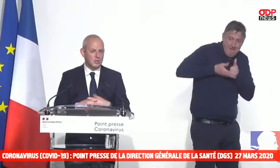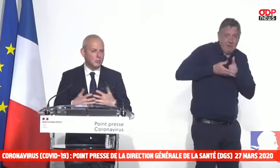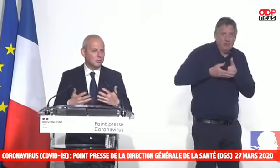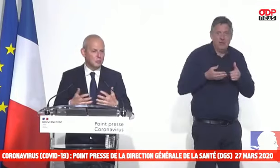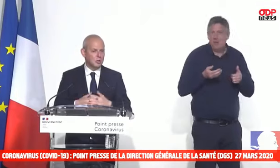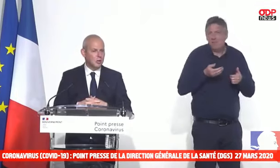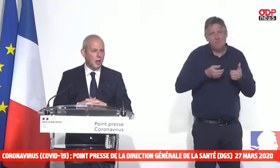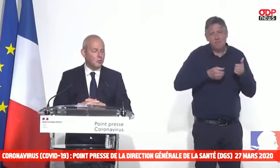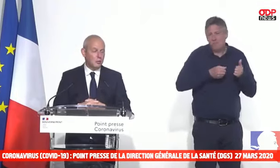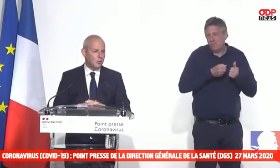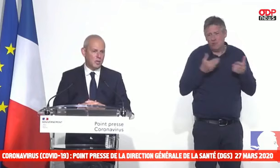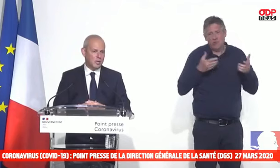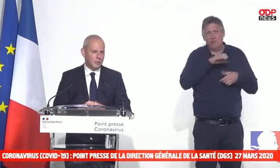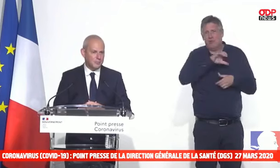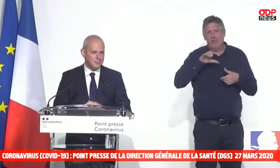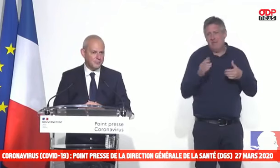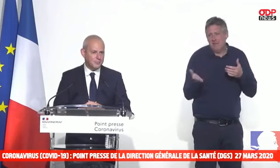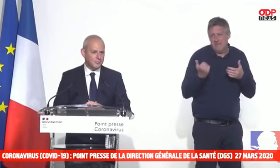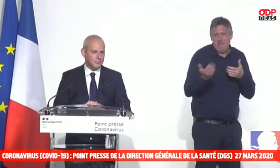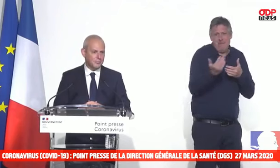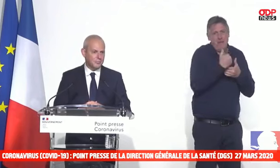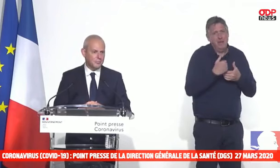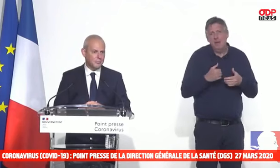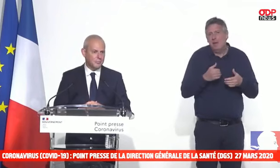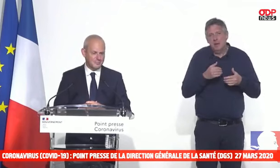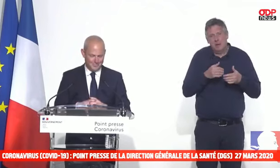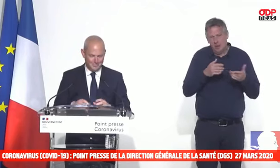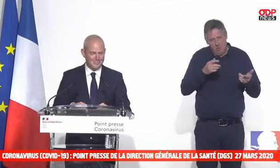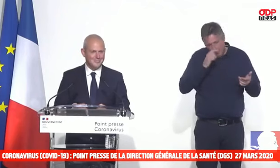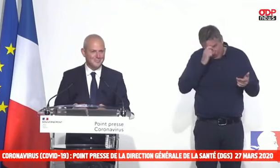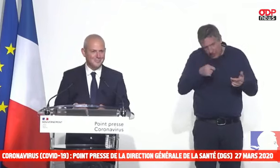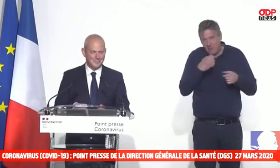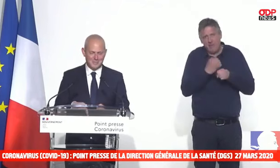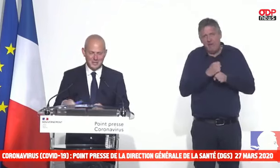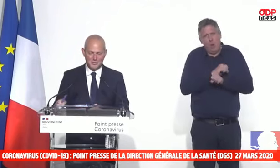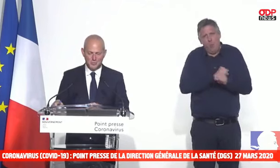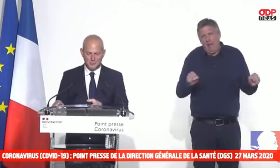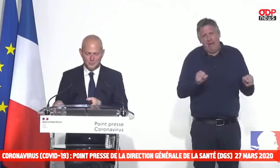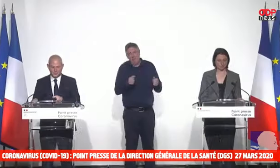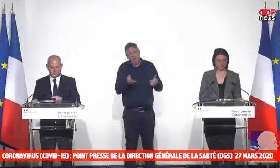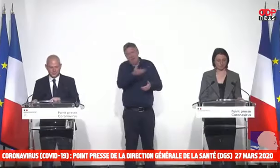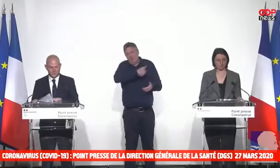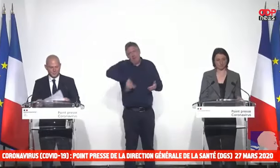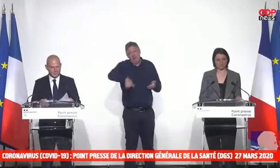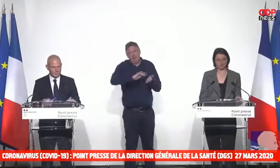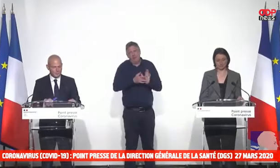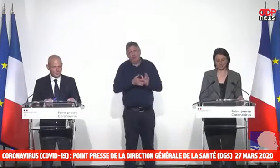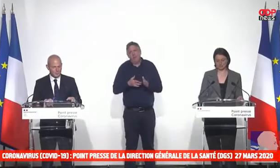jours et qui sont absolument remarquables. C'était la dernière question. Je vous remercie. Merci à vous.